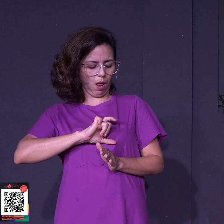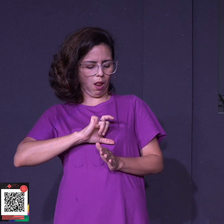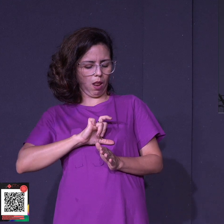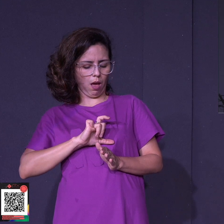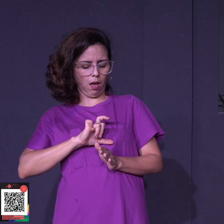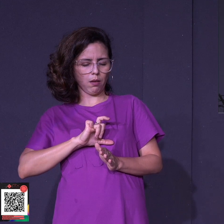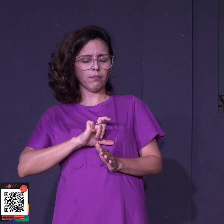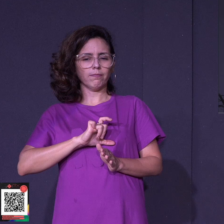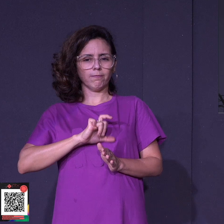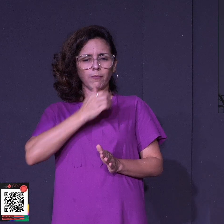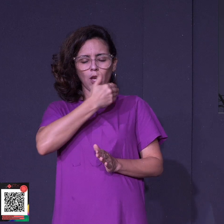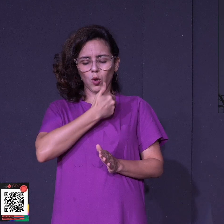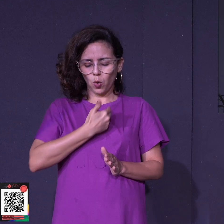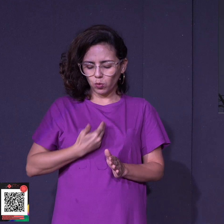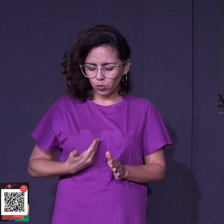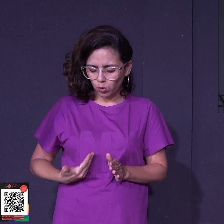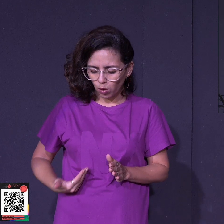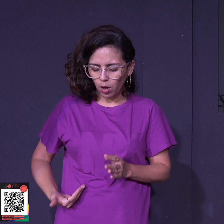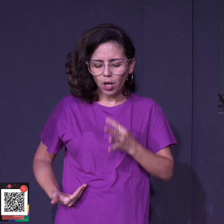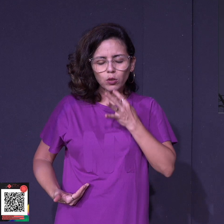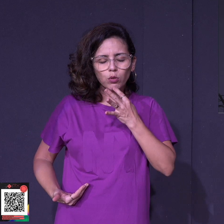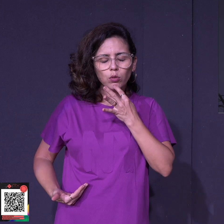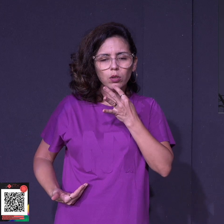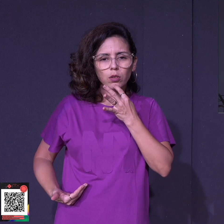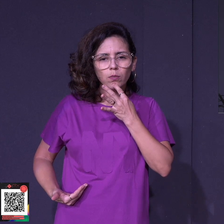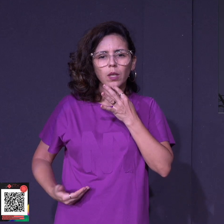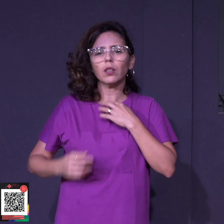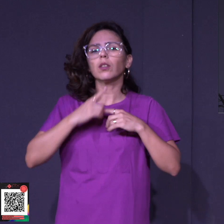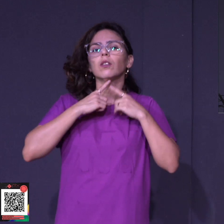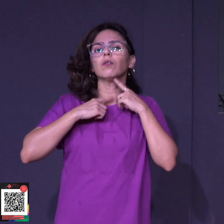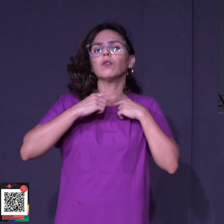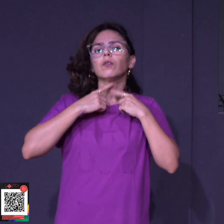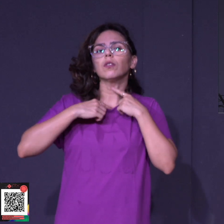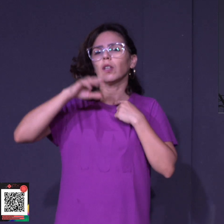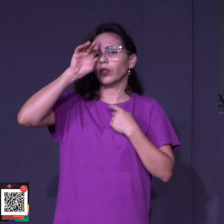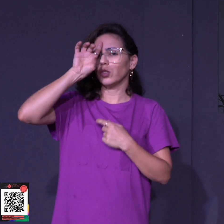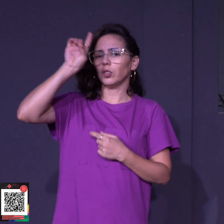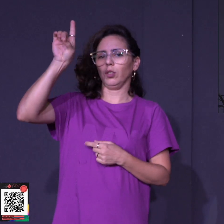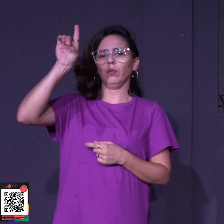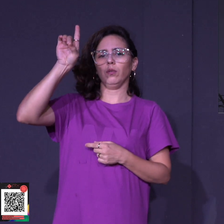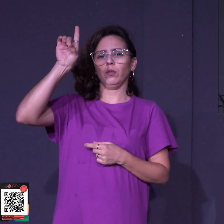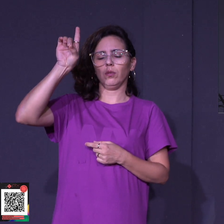Cheia, controlado pelo conhecimento da vontade de Deus.